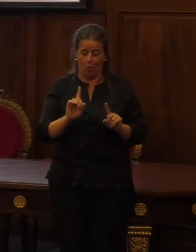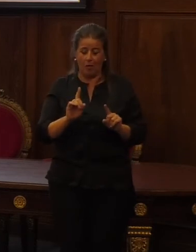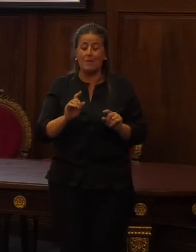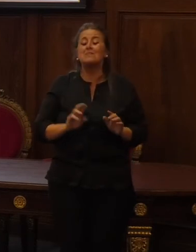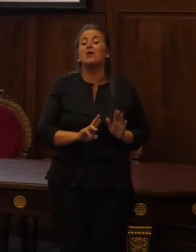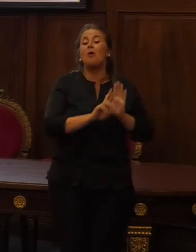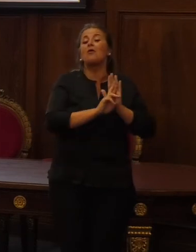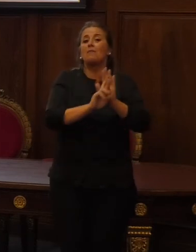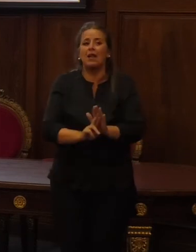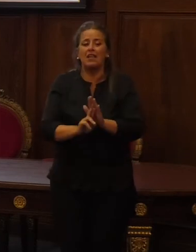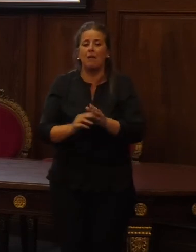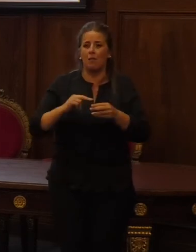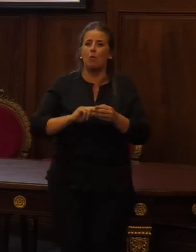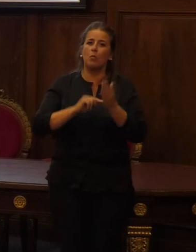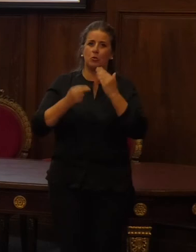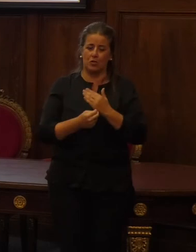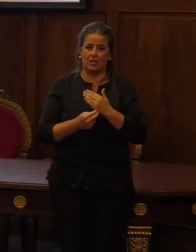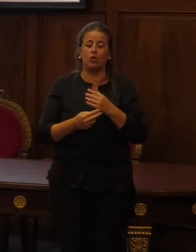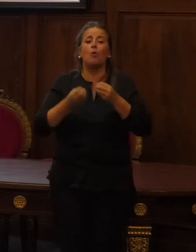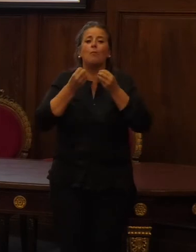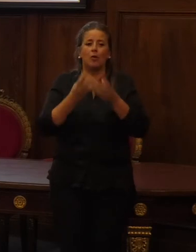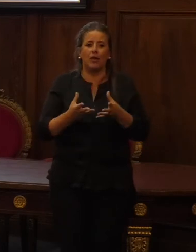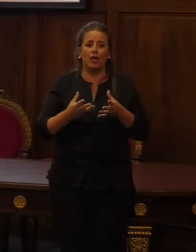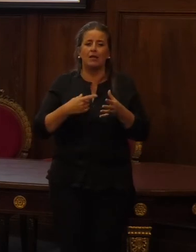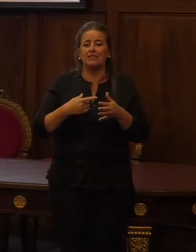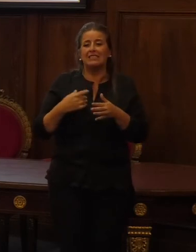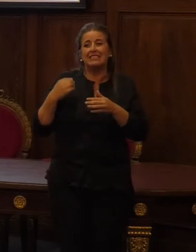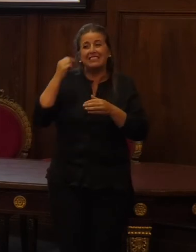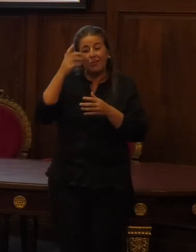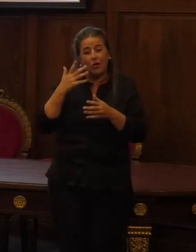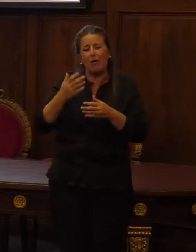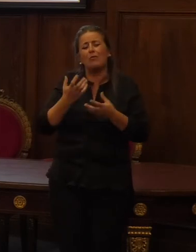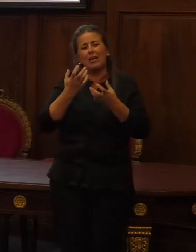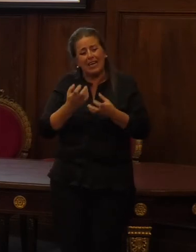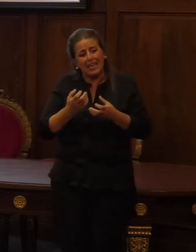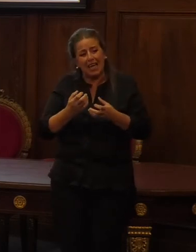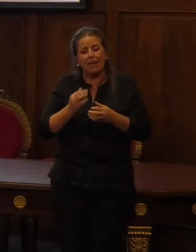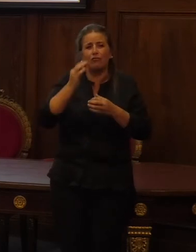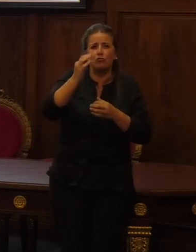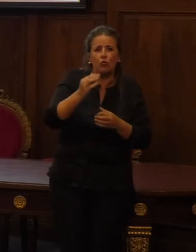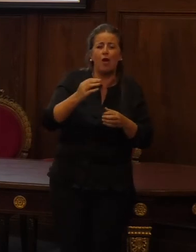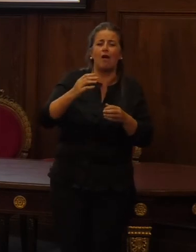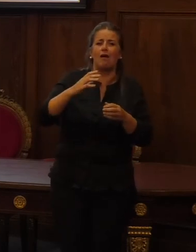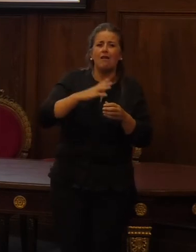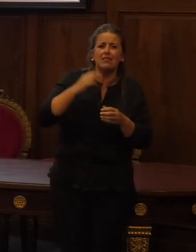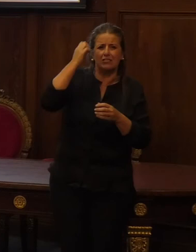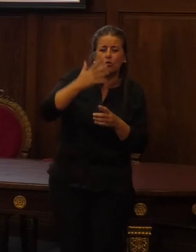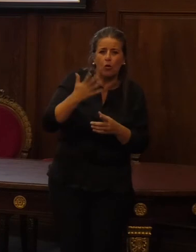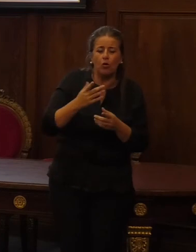Pero sí respaldaba el proyecto de psicología, de producir un proyecto de psicología para